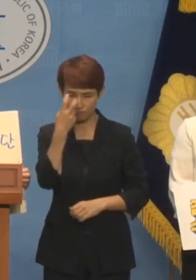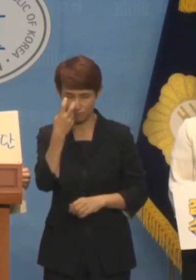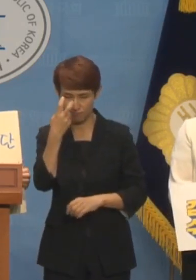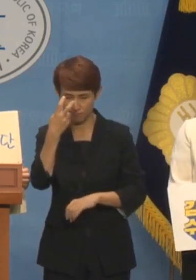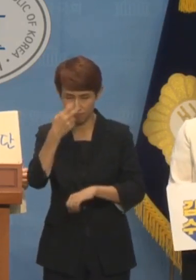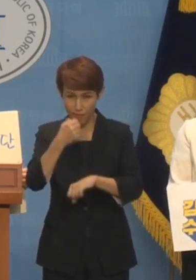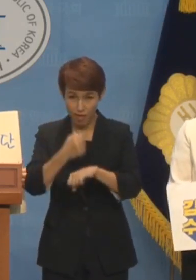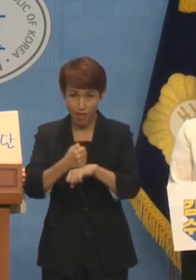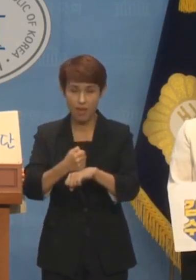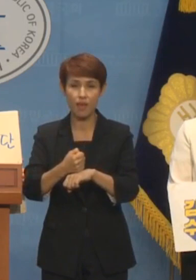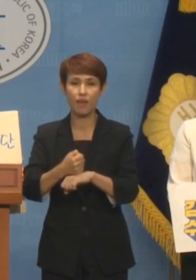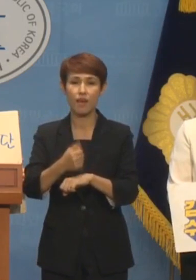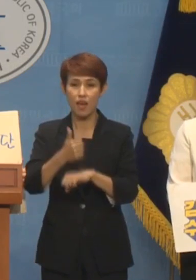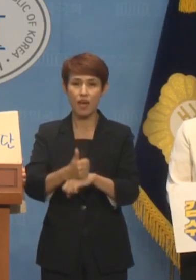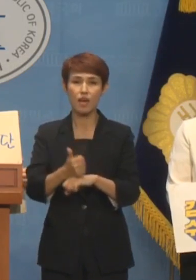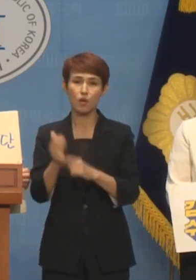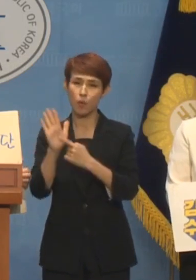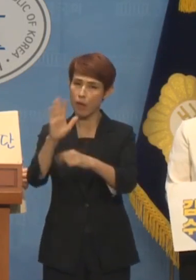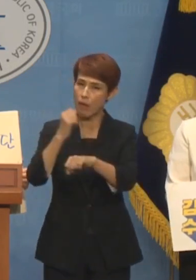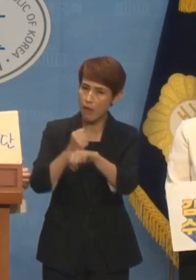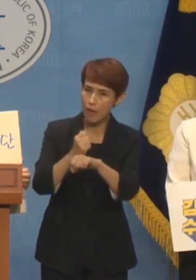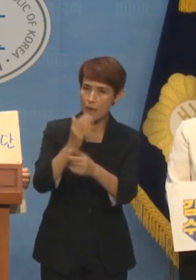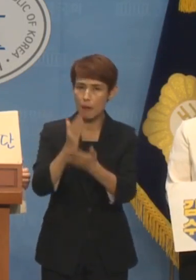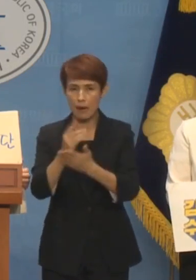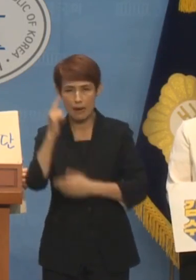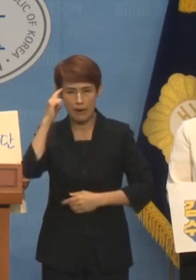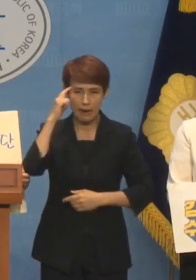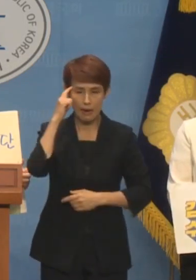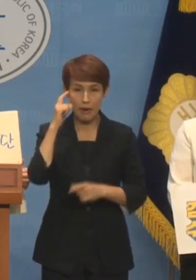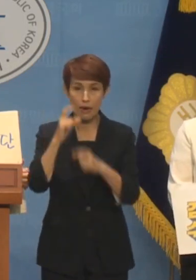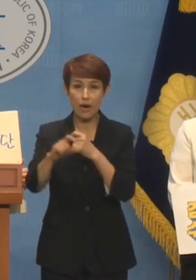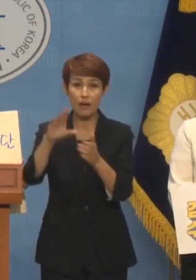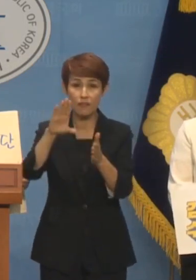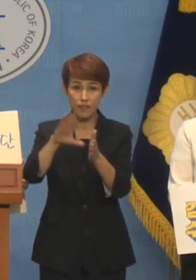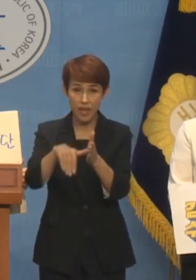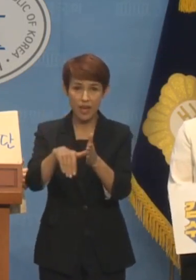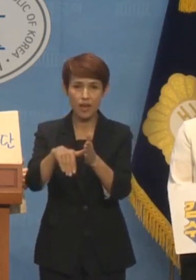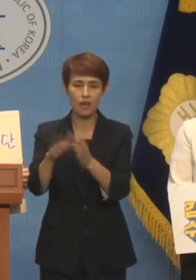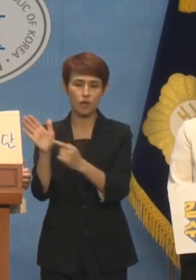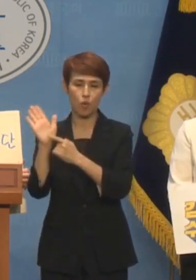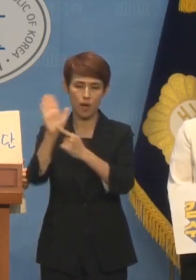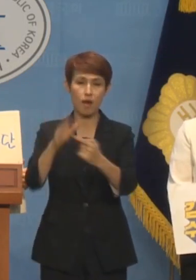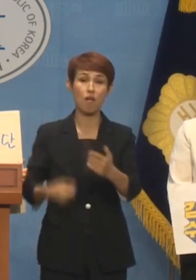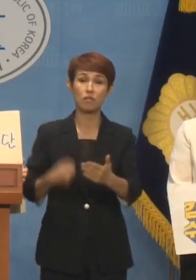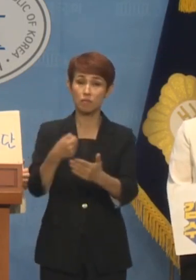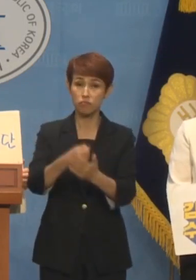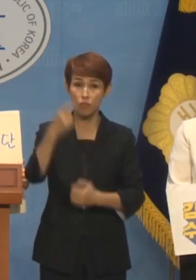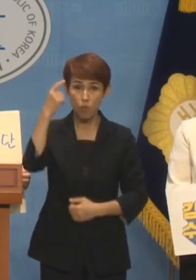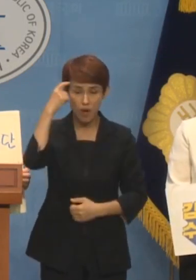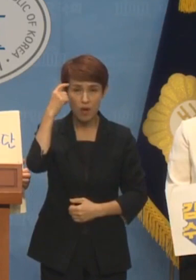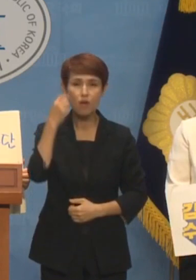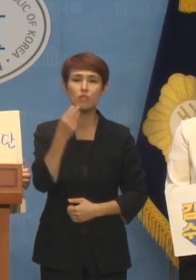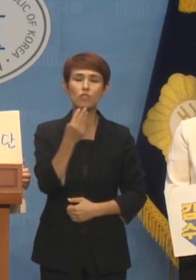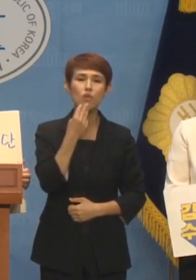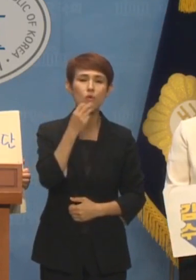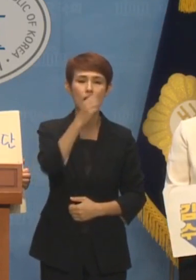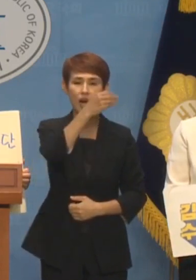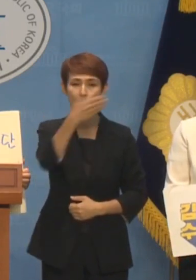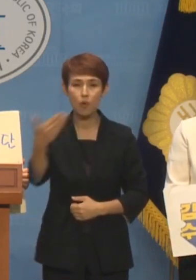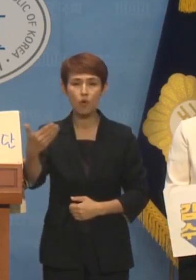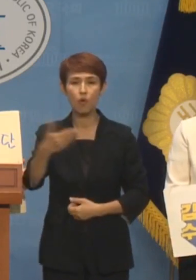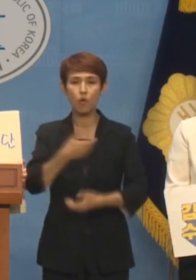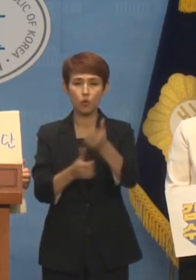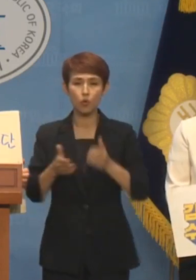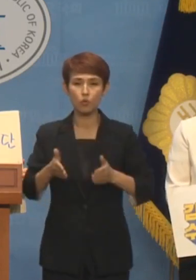공개할까 말까 엄청 인간적으로 사회적으로 고뇌하셨을 때 그 공개를 결심하게 된 계기가 서울 양평 고속도로를 조작하는